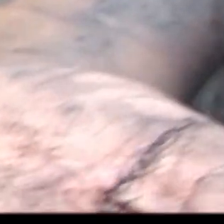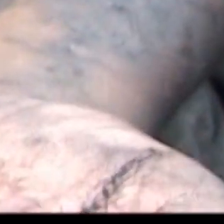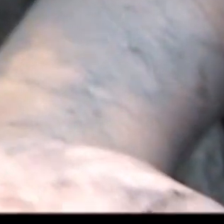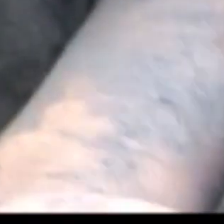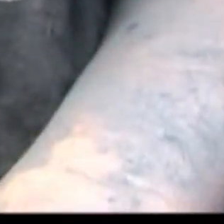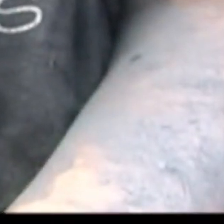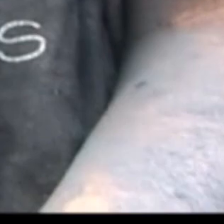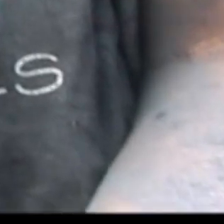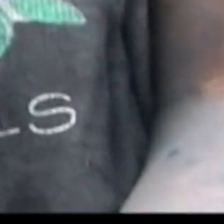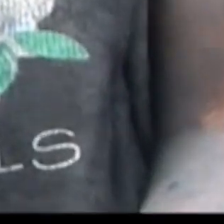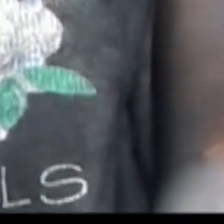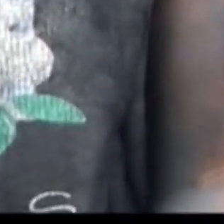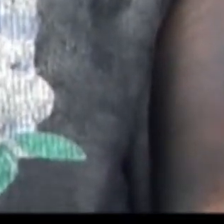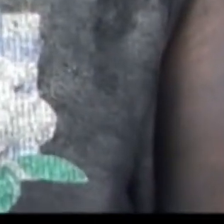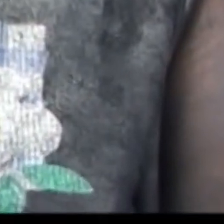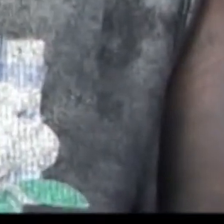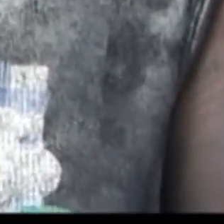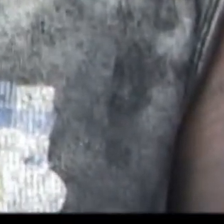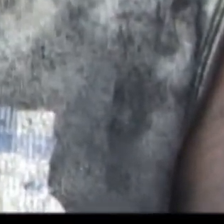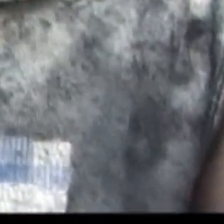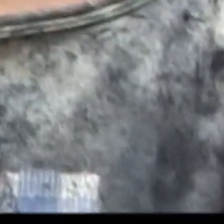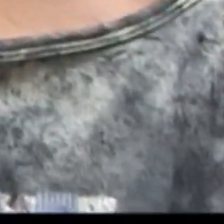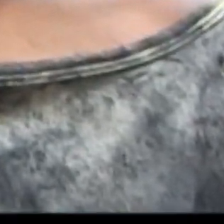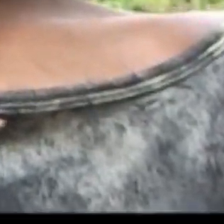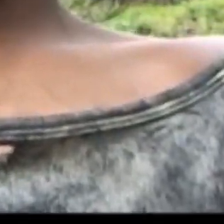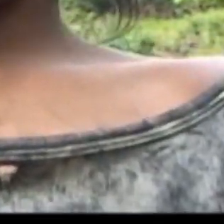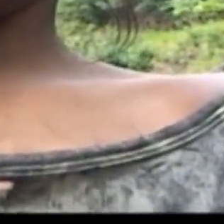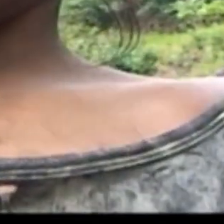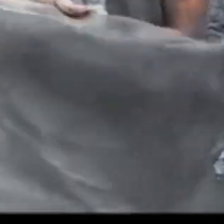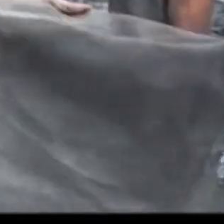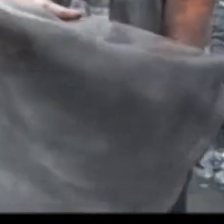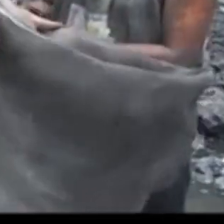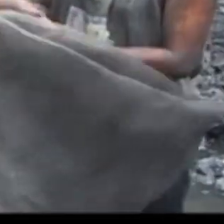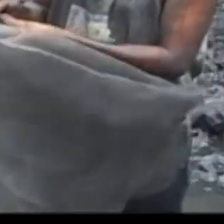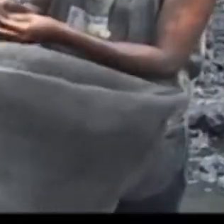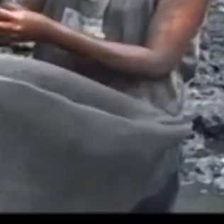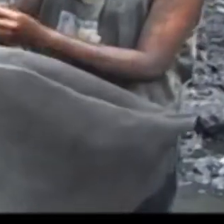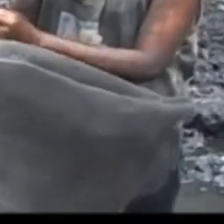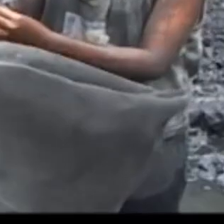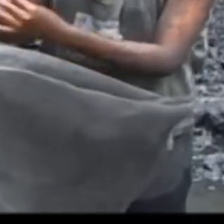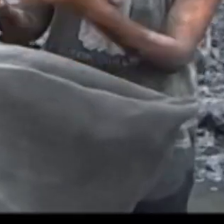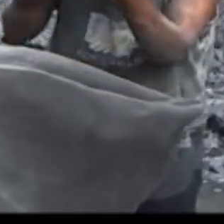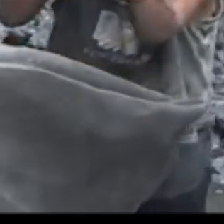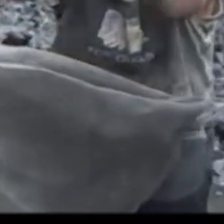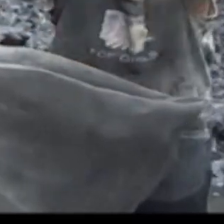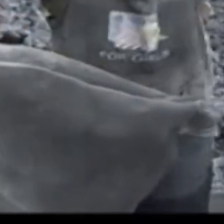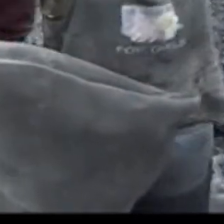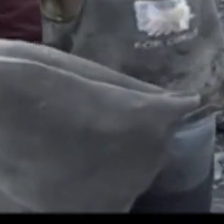detrás del algodón de las plantaciones de Uzbekistán están los niños